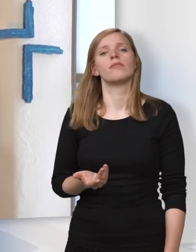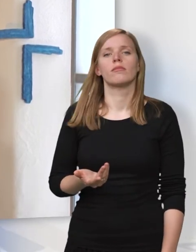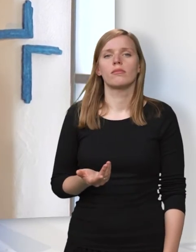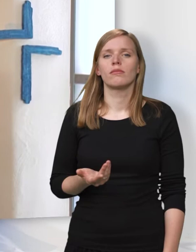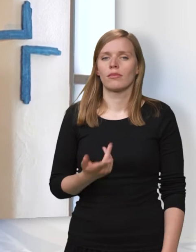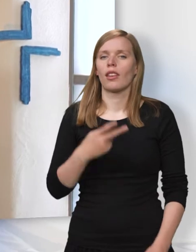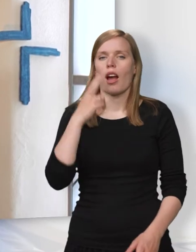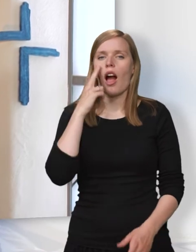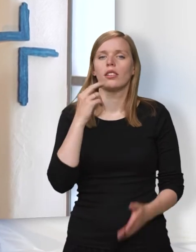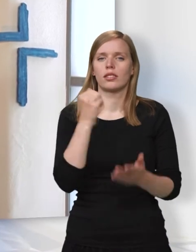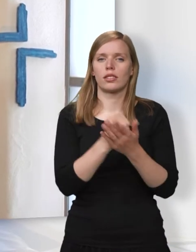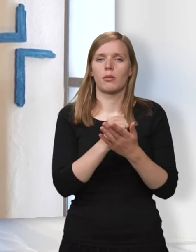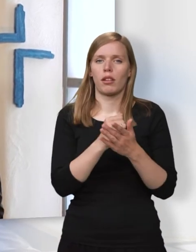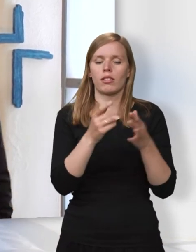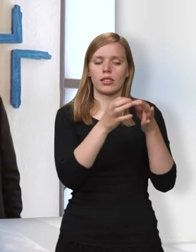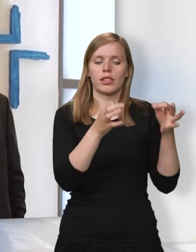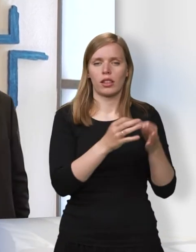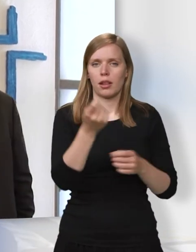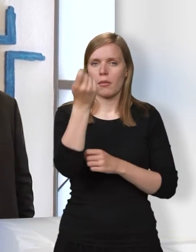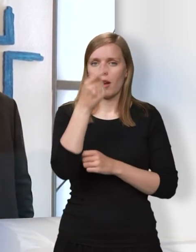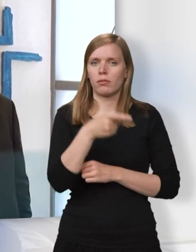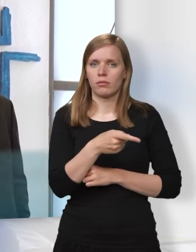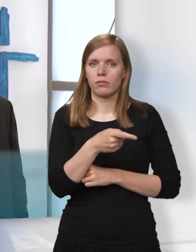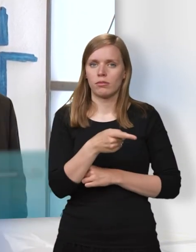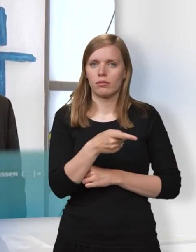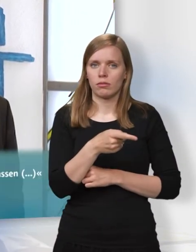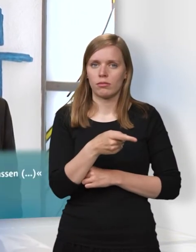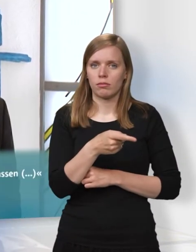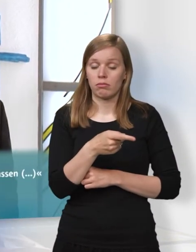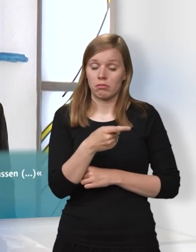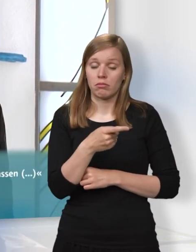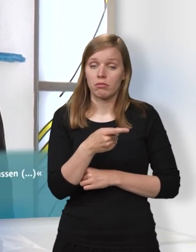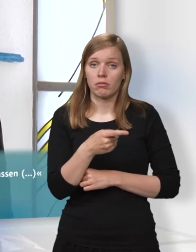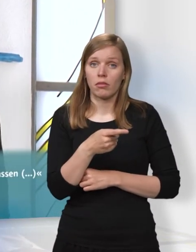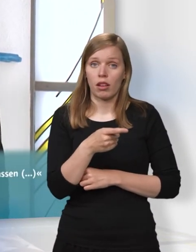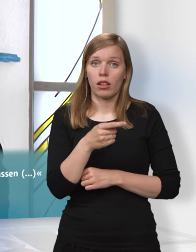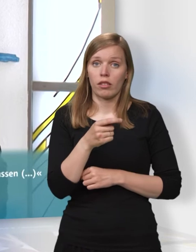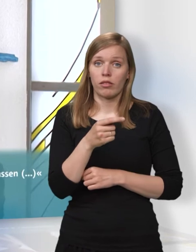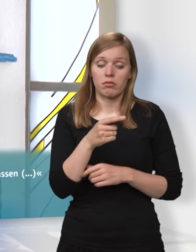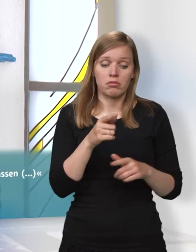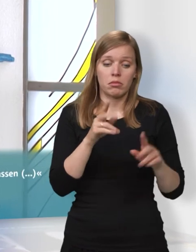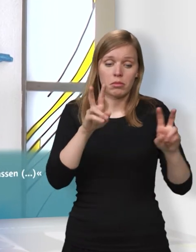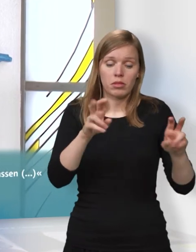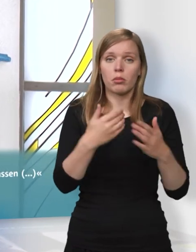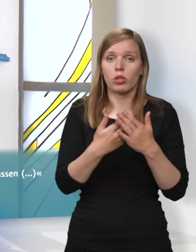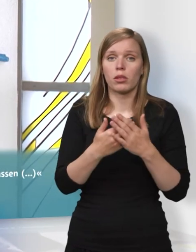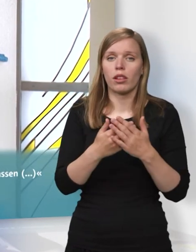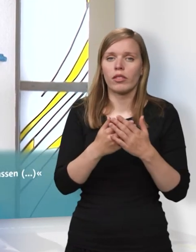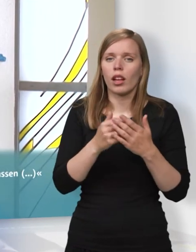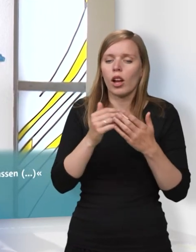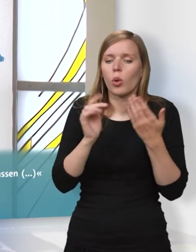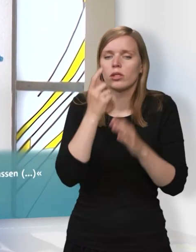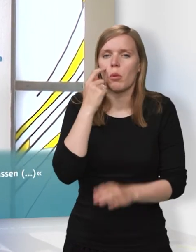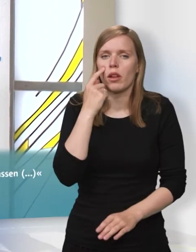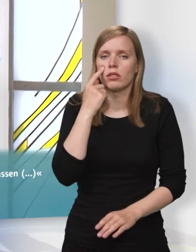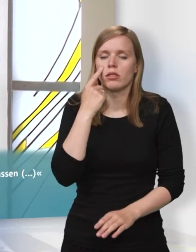Sätze aus dem Alten Testament ein. Die könnten das tatsächlich so unterstreichen. Für einen kleinen Augenblick habe ich dich verlassen, heißt es in